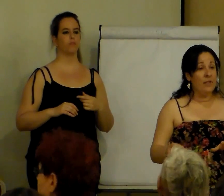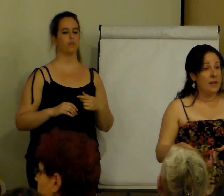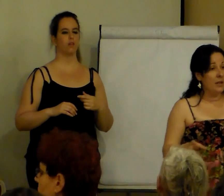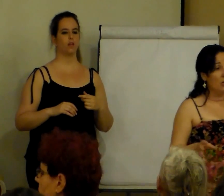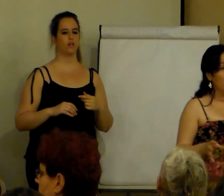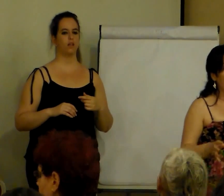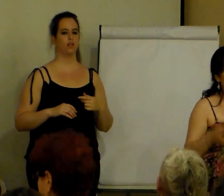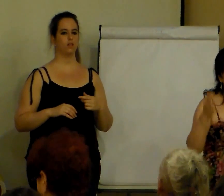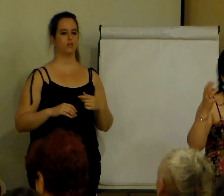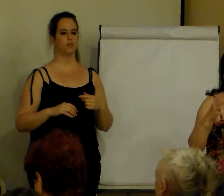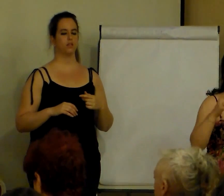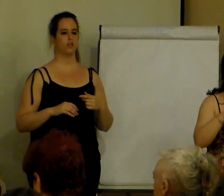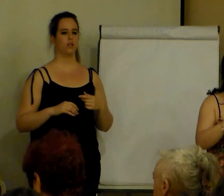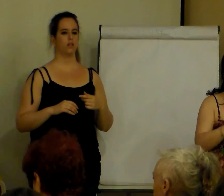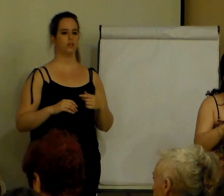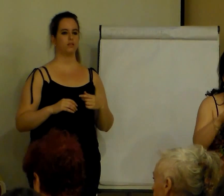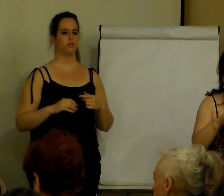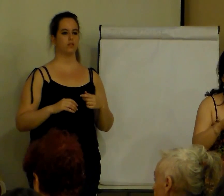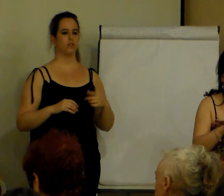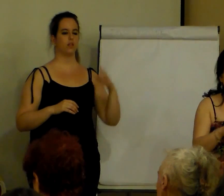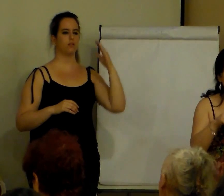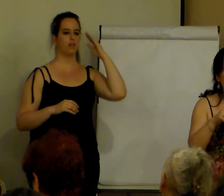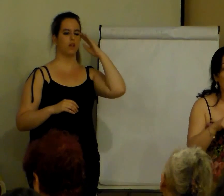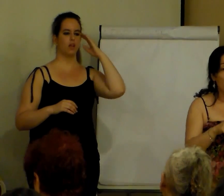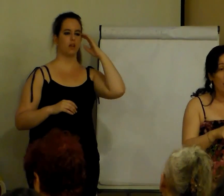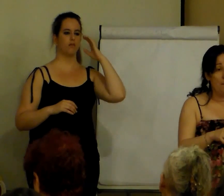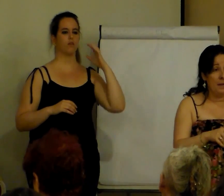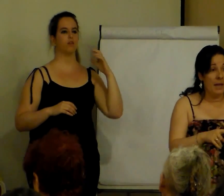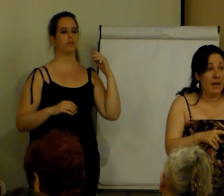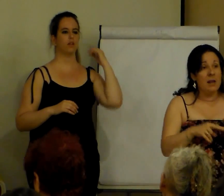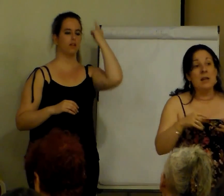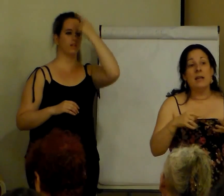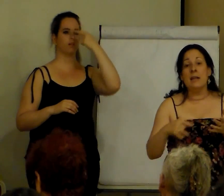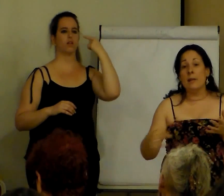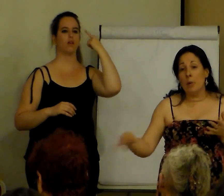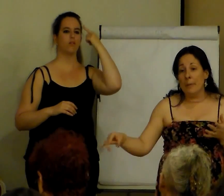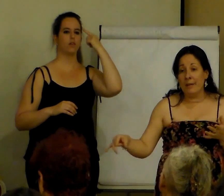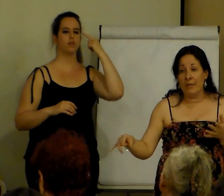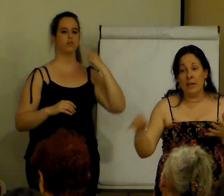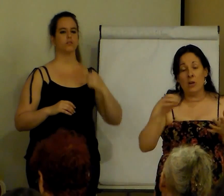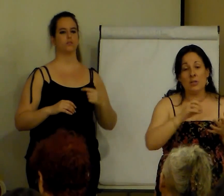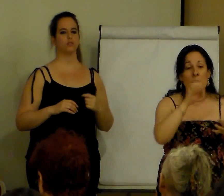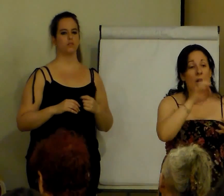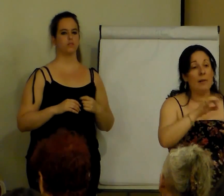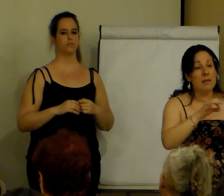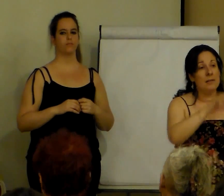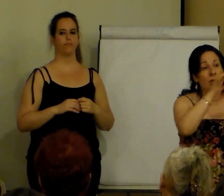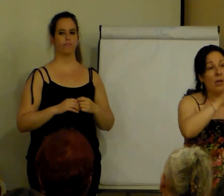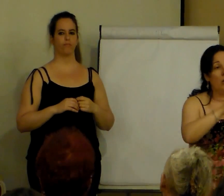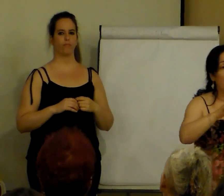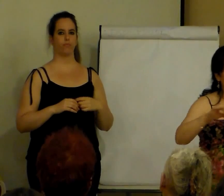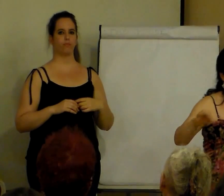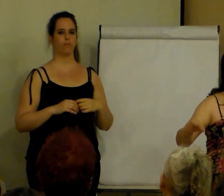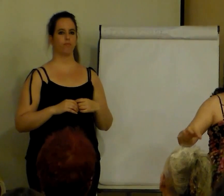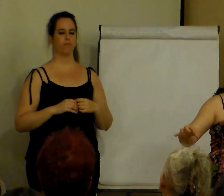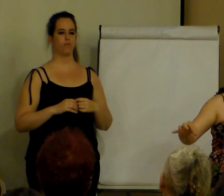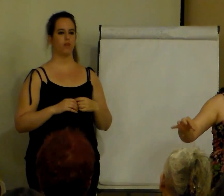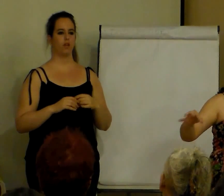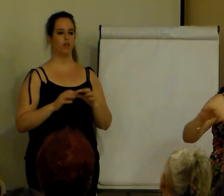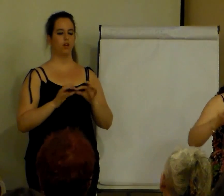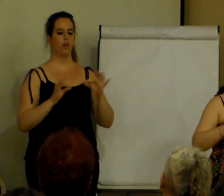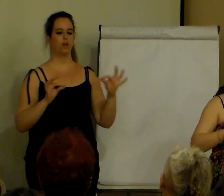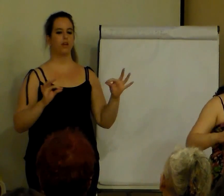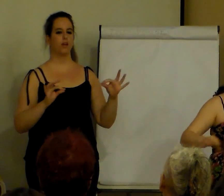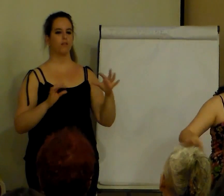y periférico, que es toda la parte del cerebro, cerebelo, médula espinal, y nervios periféricos, que son los cablecitos que conectan la